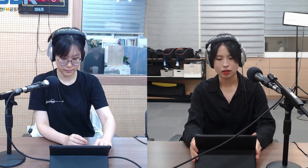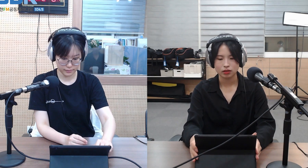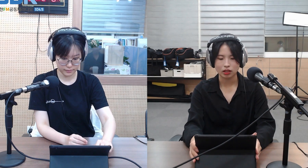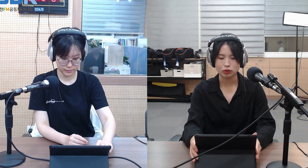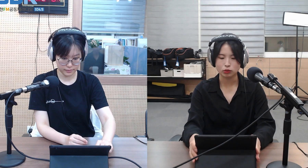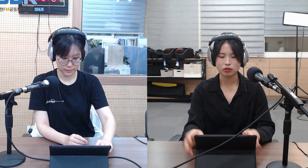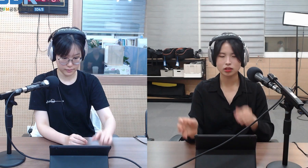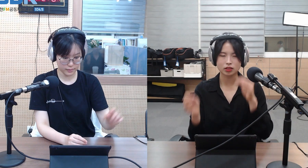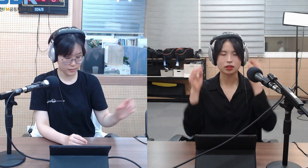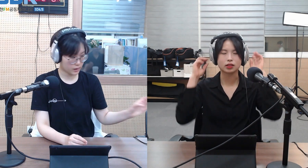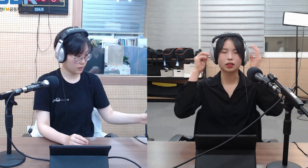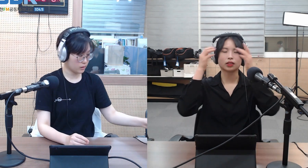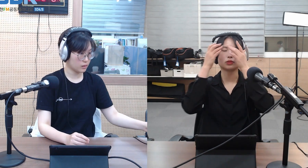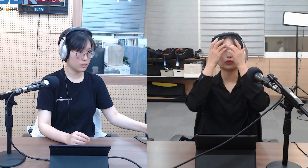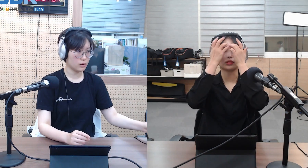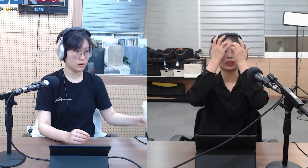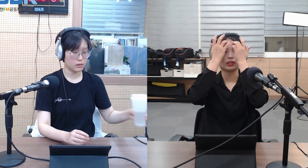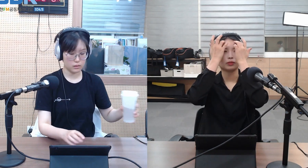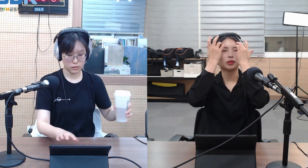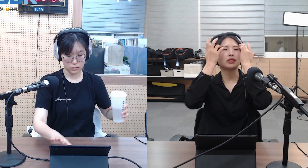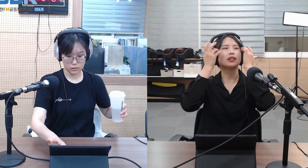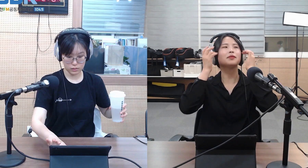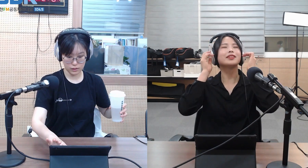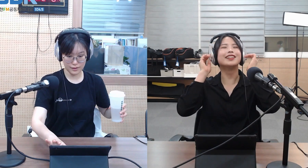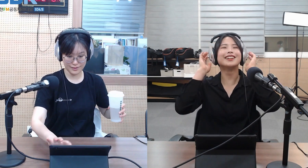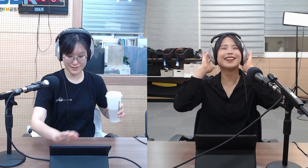되게 좋은 기사 가지고 오셨네요, 피디님.